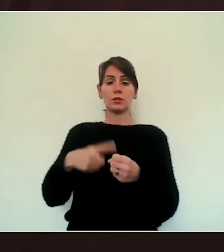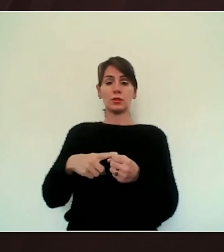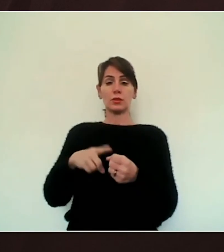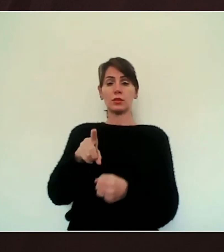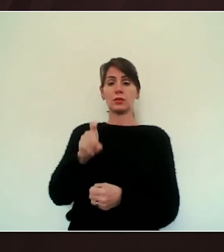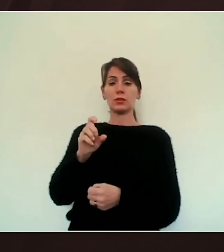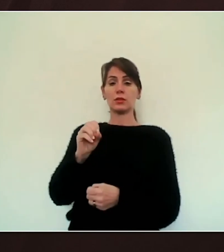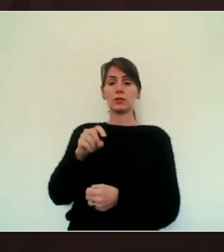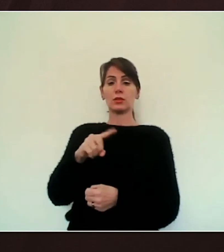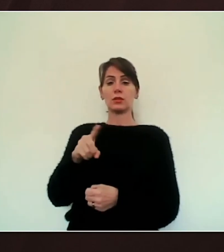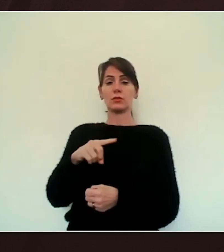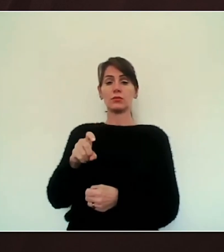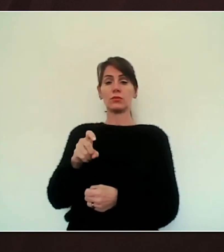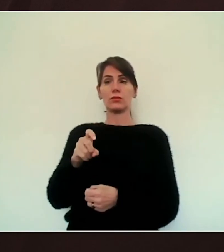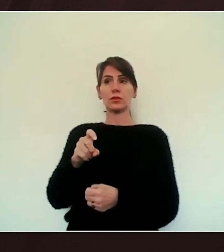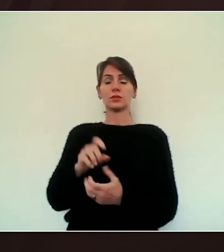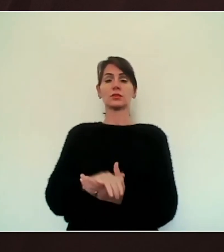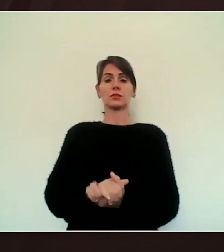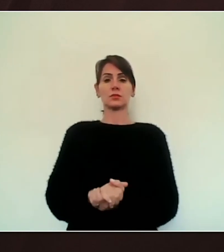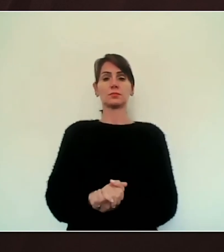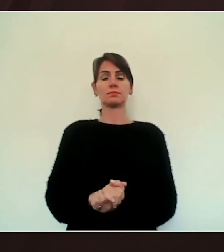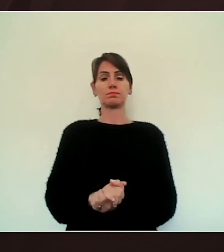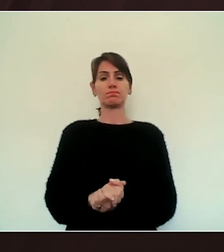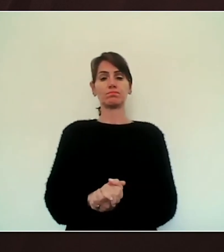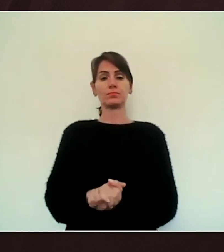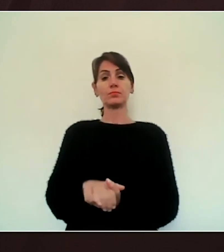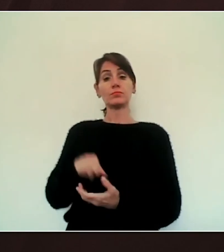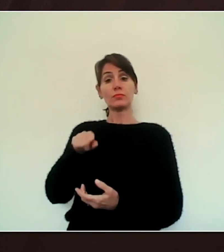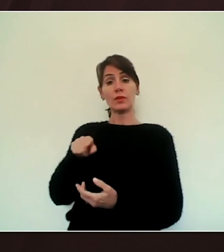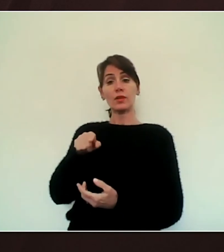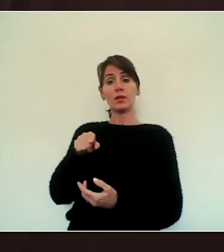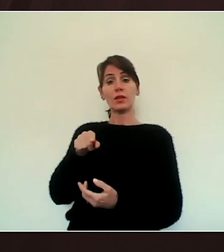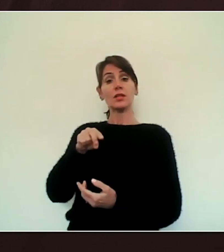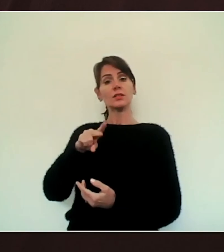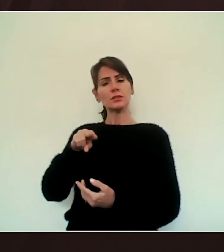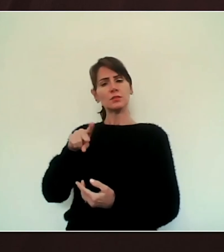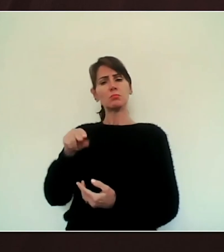com eles. Eles conseguiram